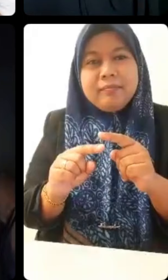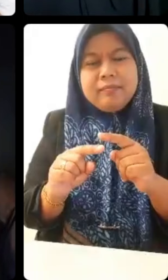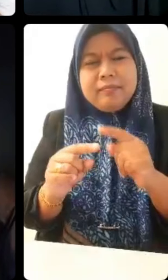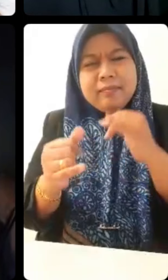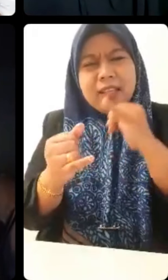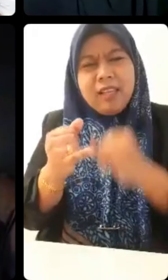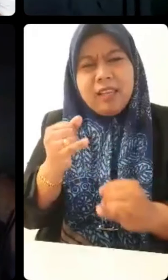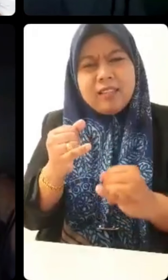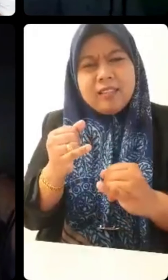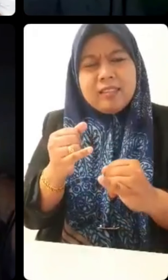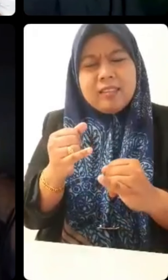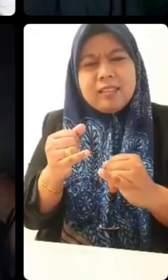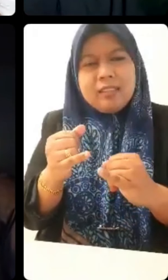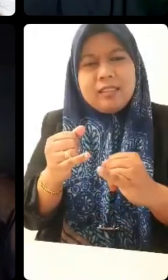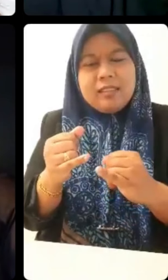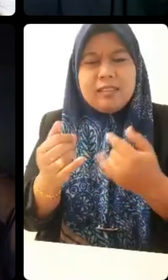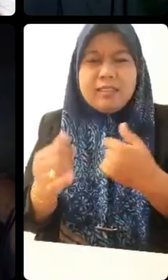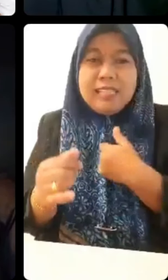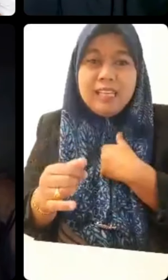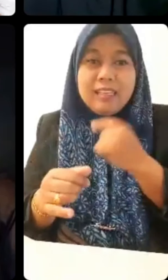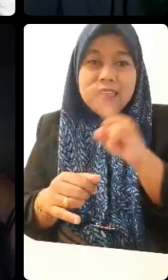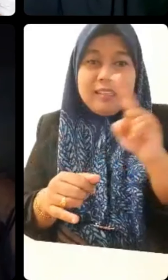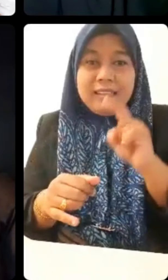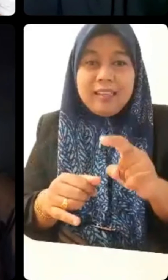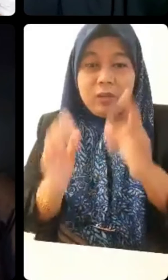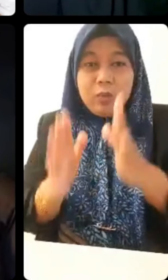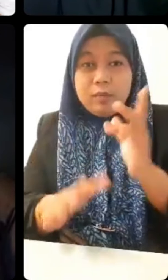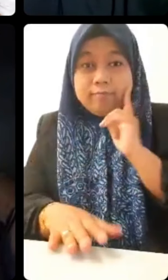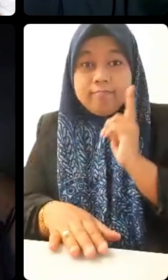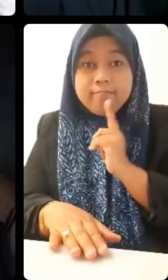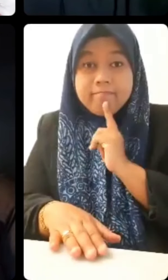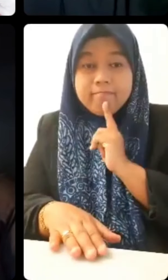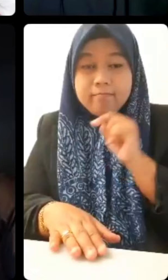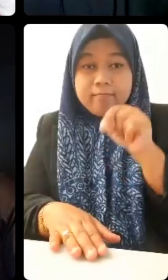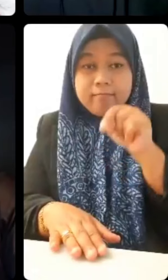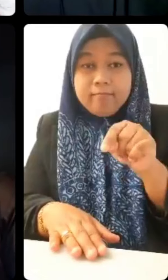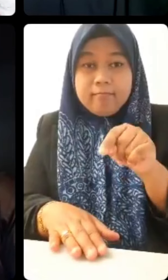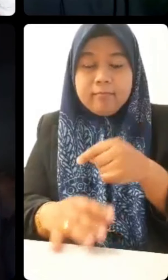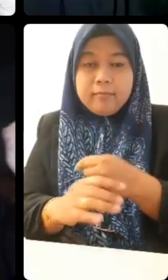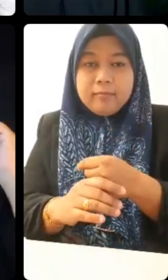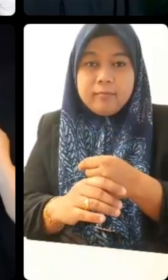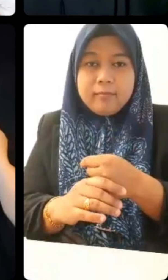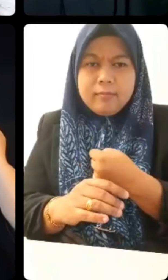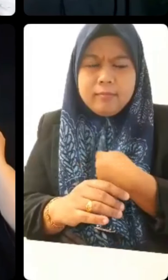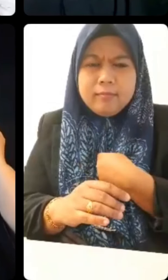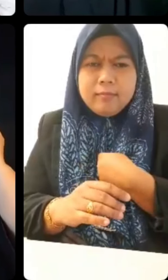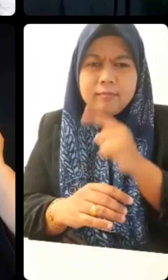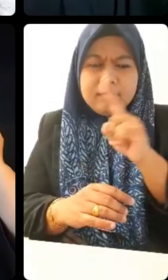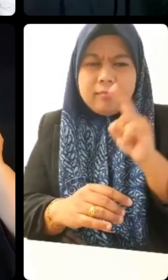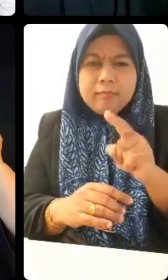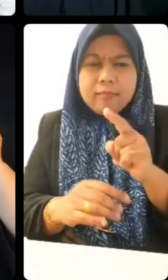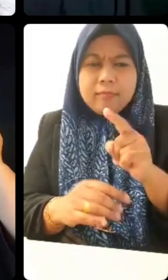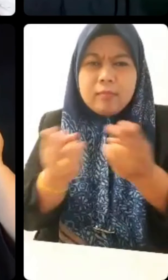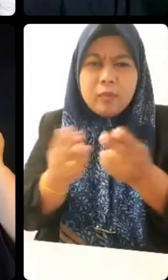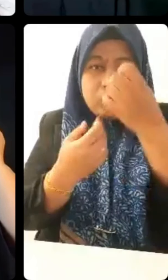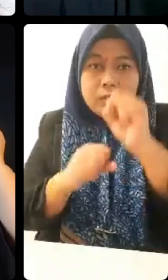didatangi oleh seorang orang pekak yang agak berusia juga. Agak berusia, di mana dia mengajukan satu